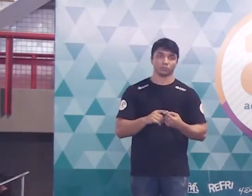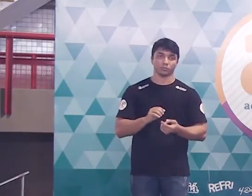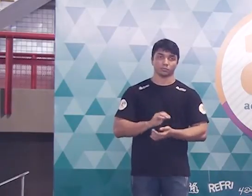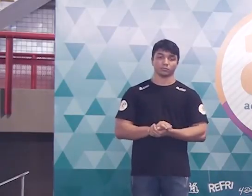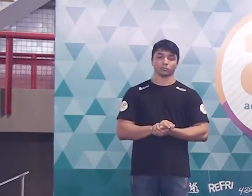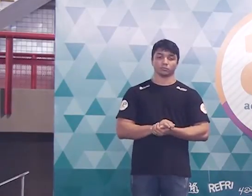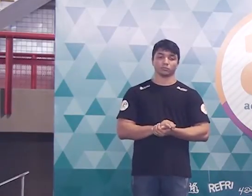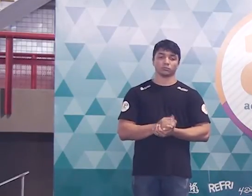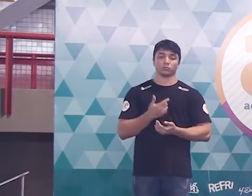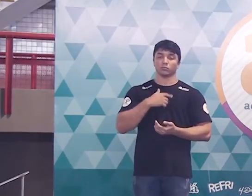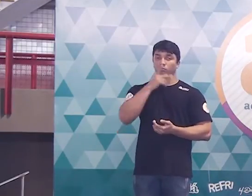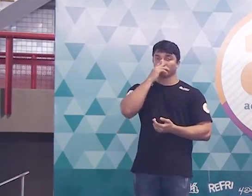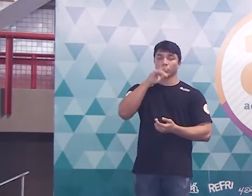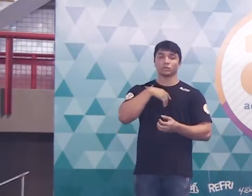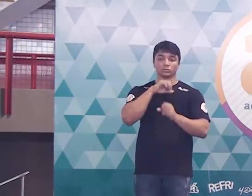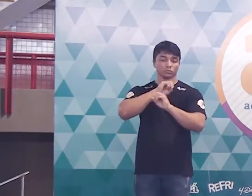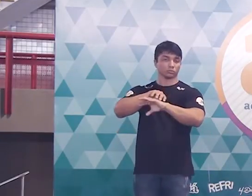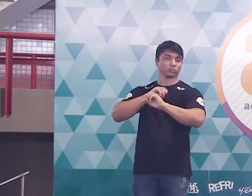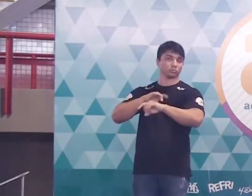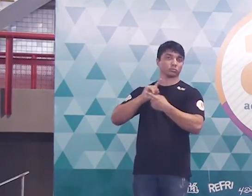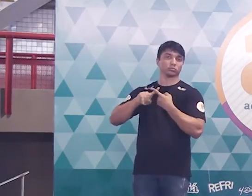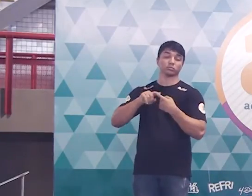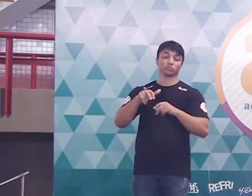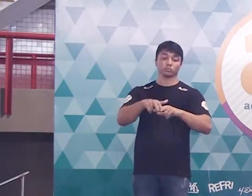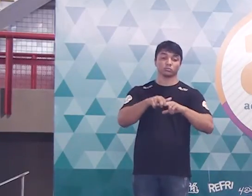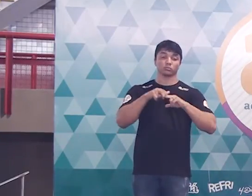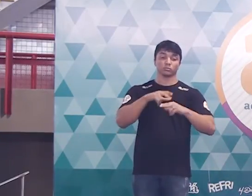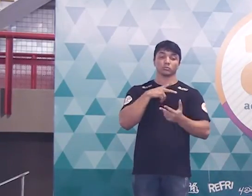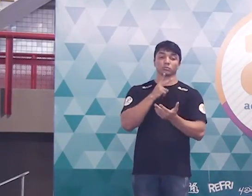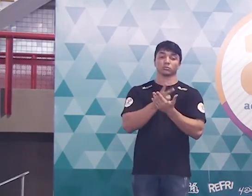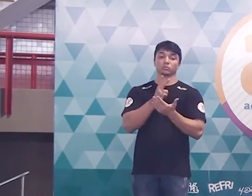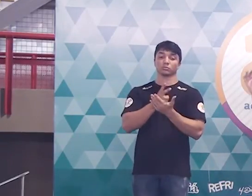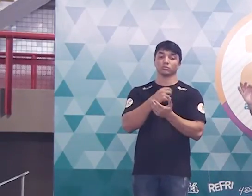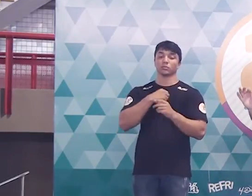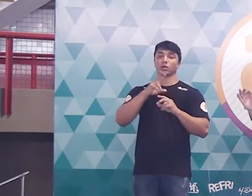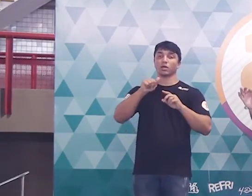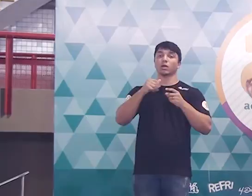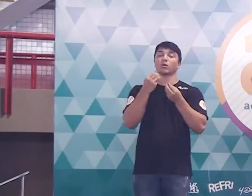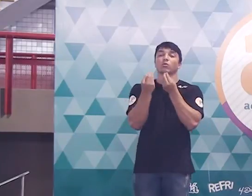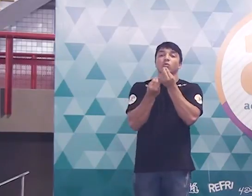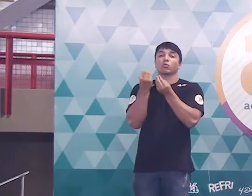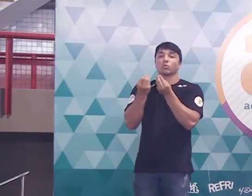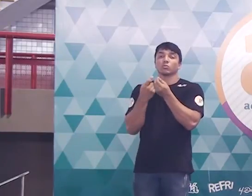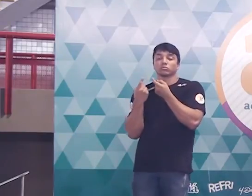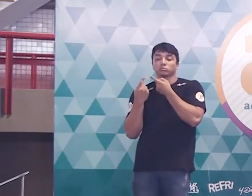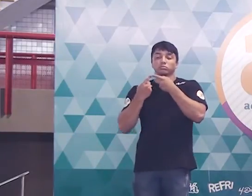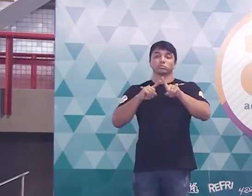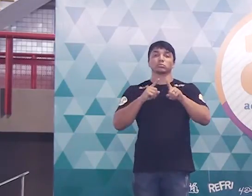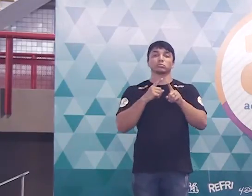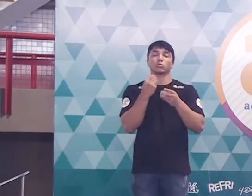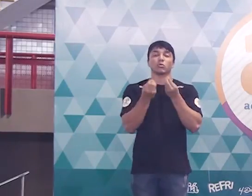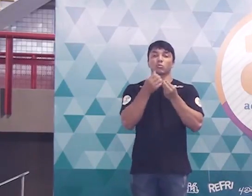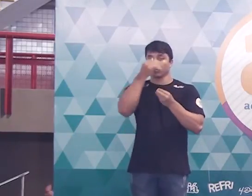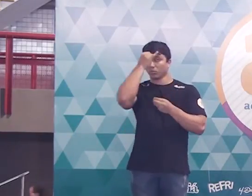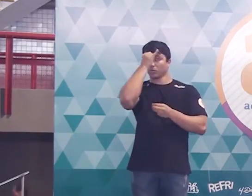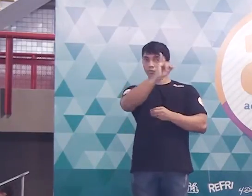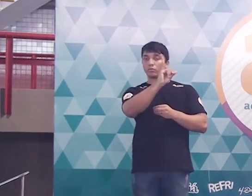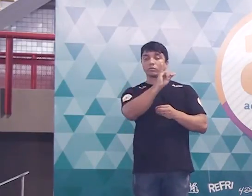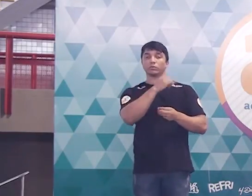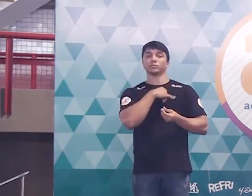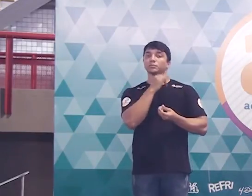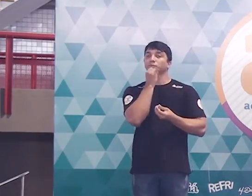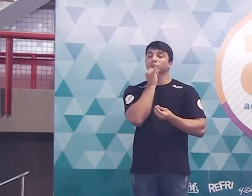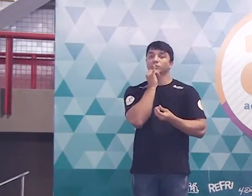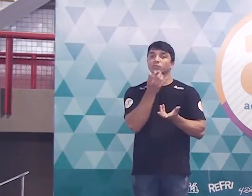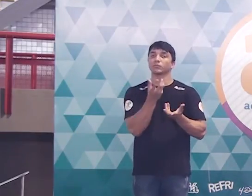mensagem, de passar uma educação. E aí ele sempre vai perguntar o que? As medidas preventivas. O que é que você deve